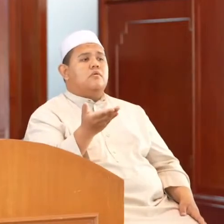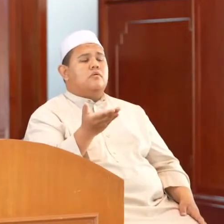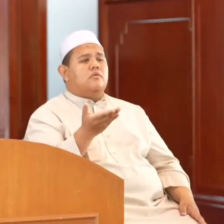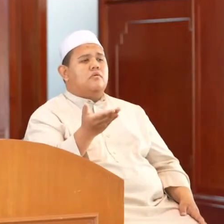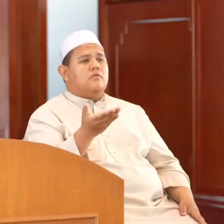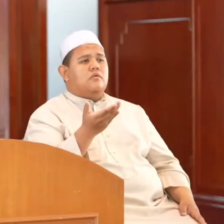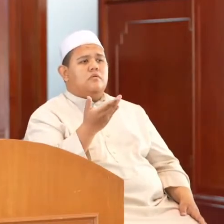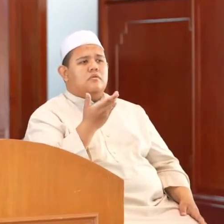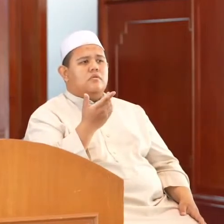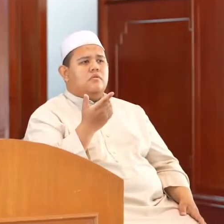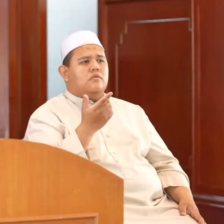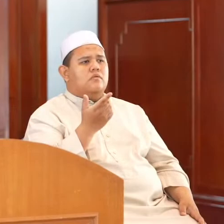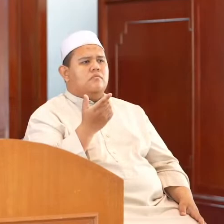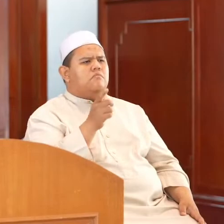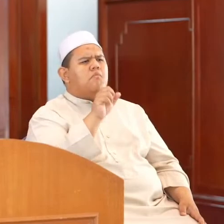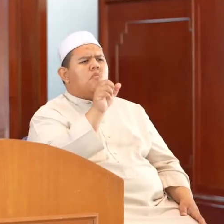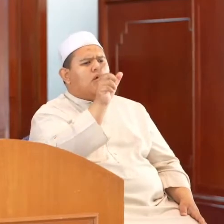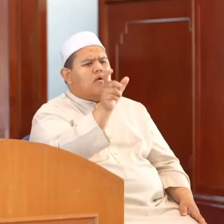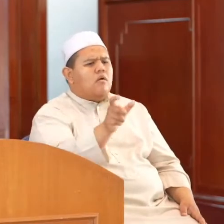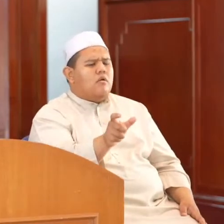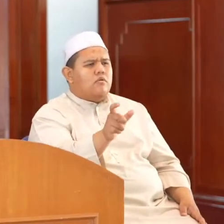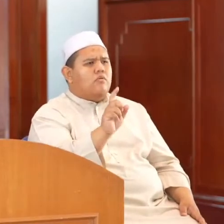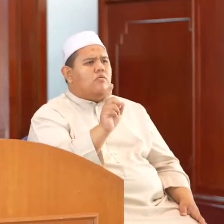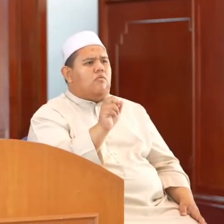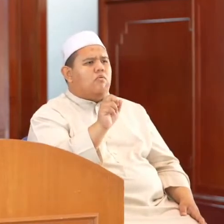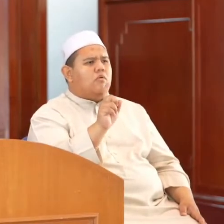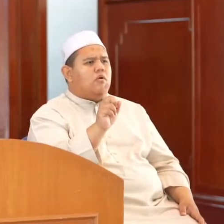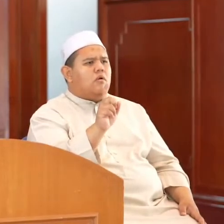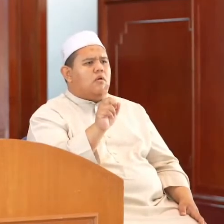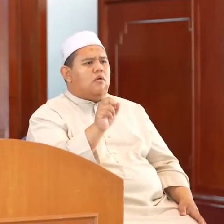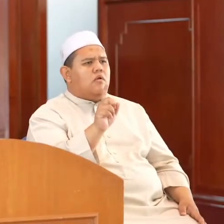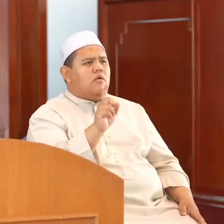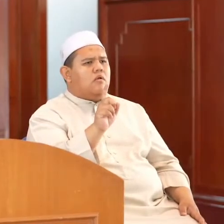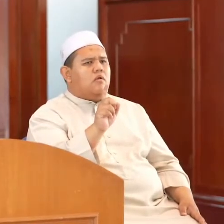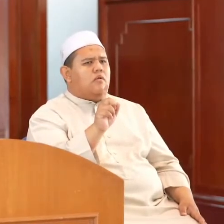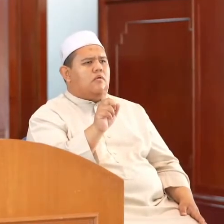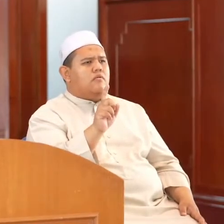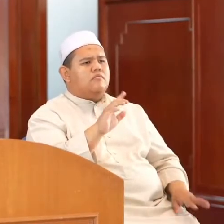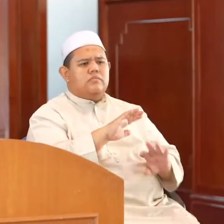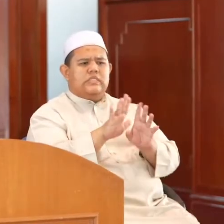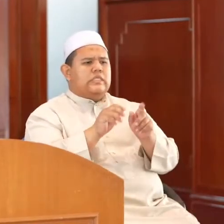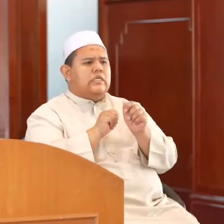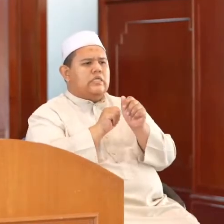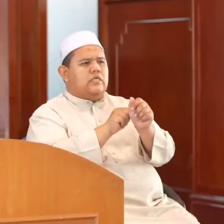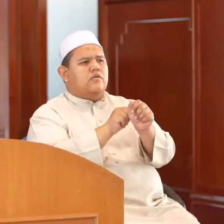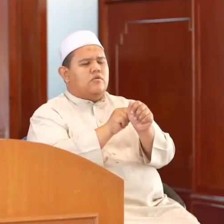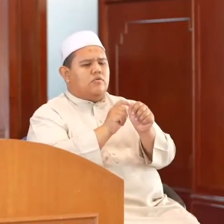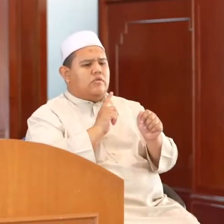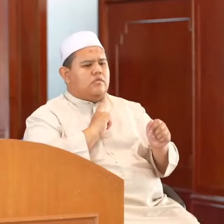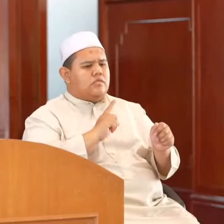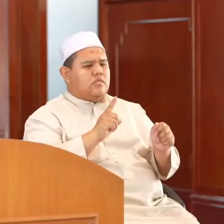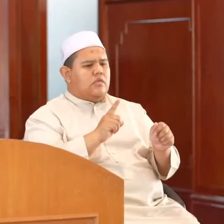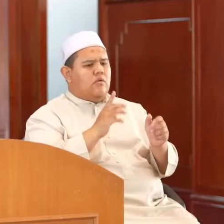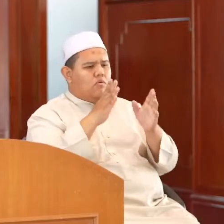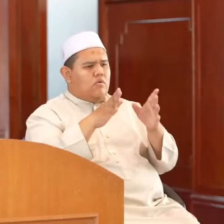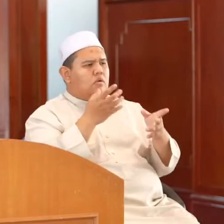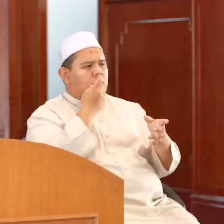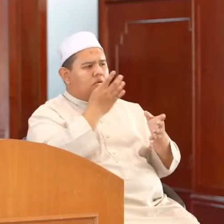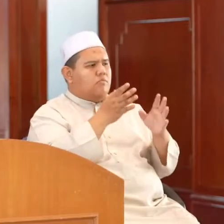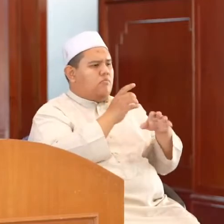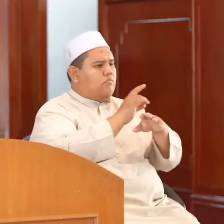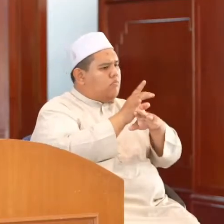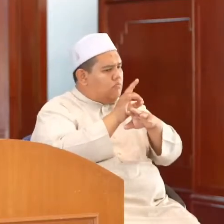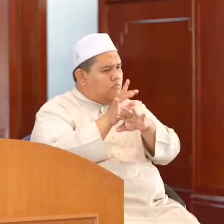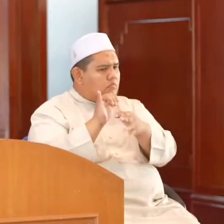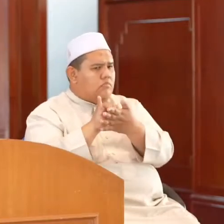Mana-mana orang, bila mana dia melanggar syariat Allah, bila mana orang lain betul dia kata